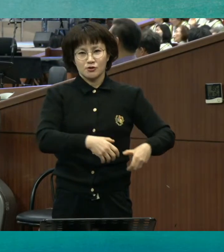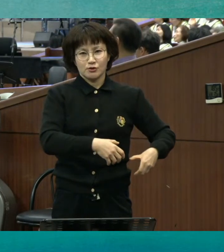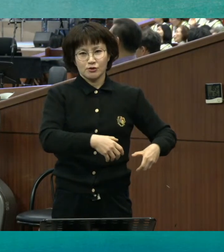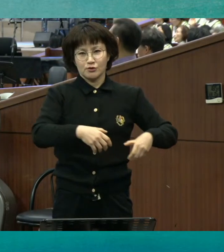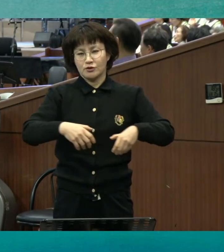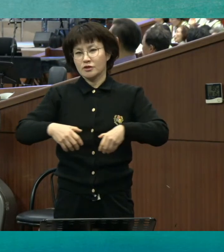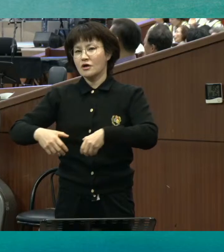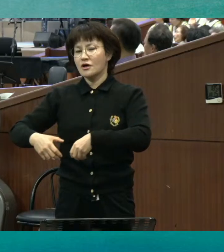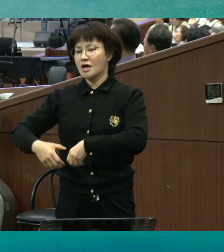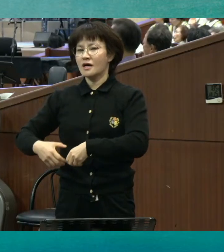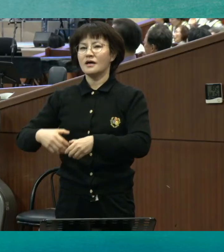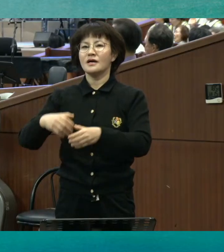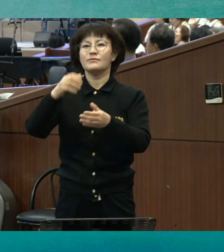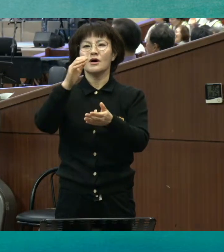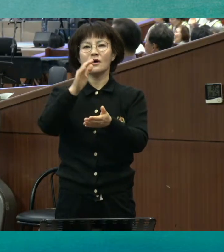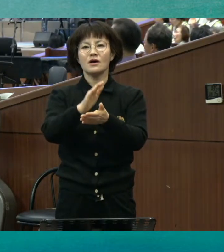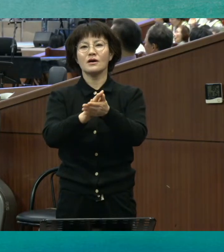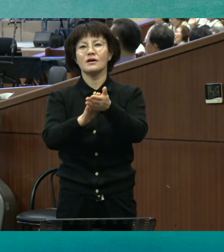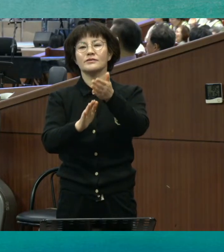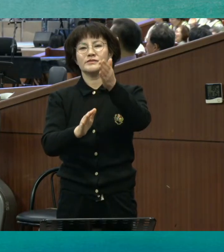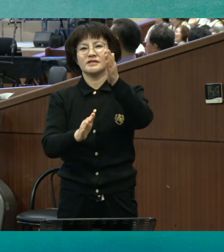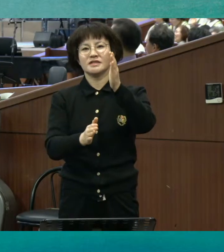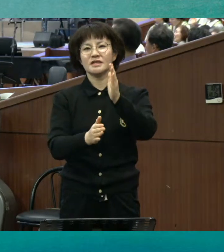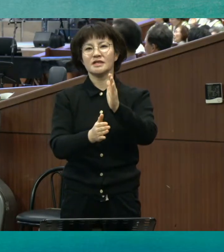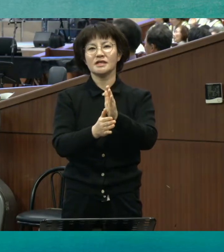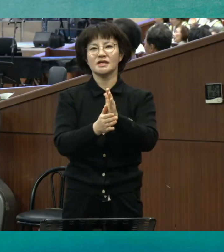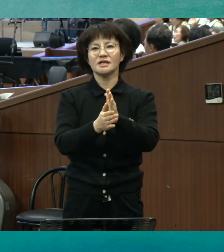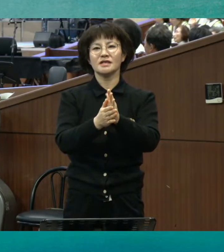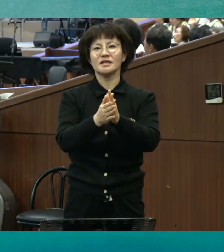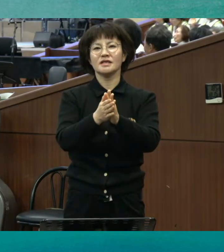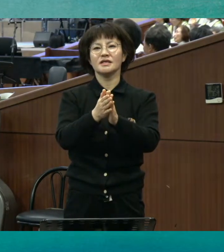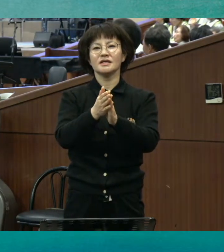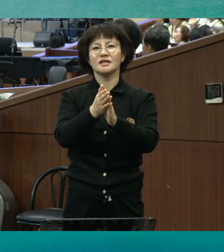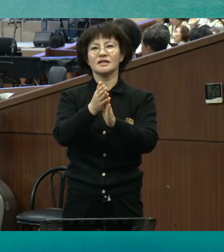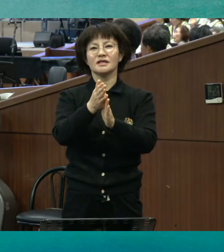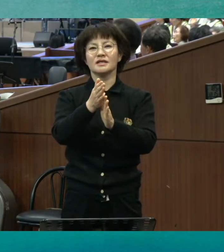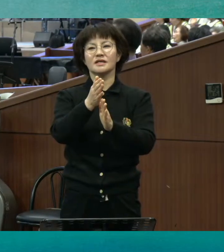나 주저함 없이